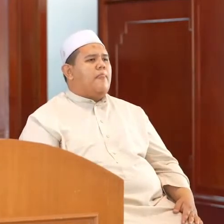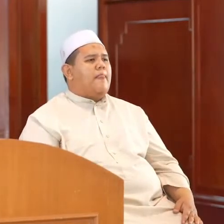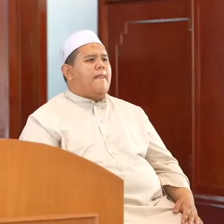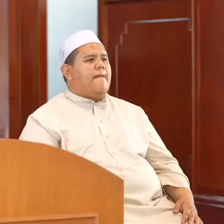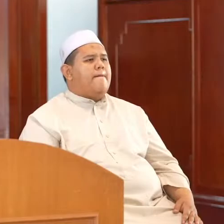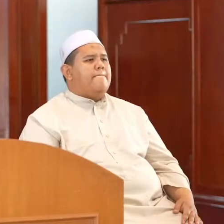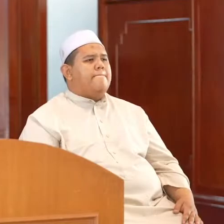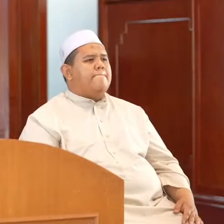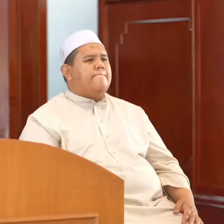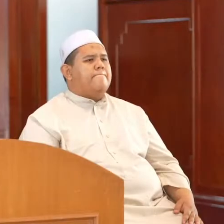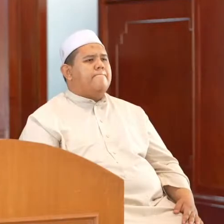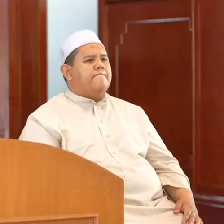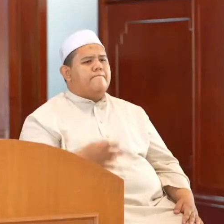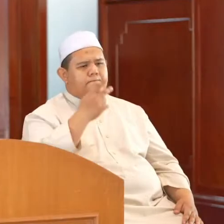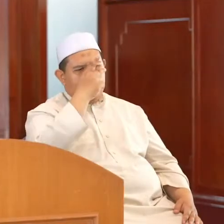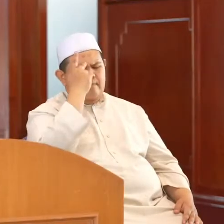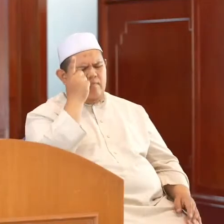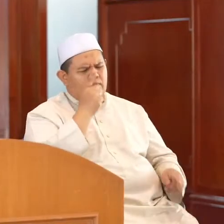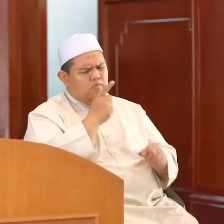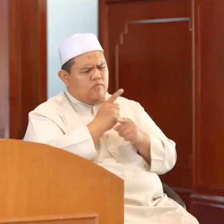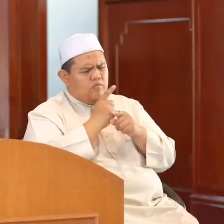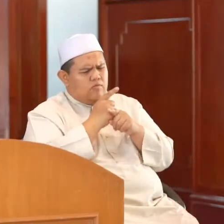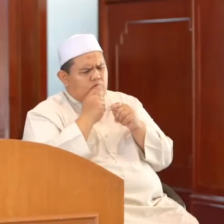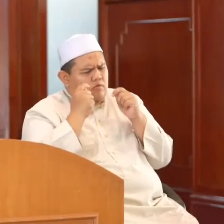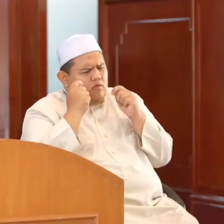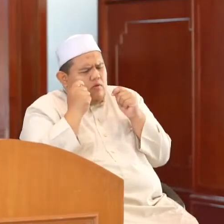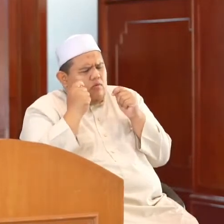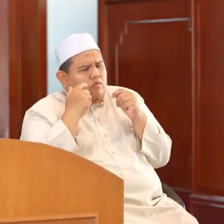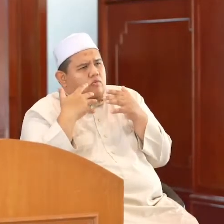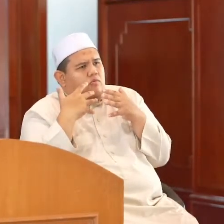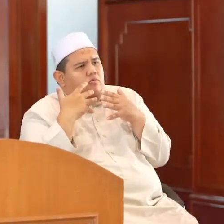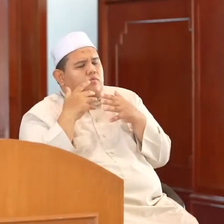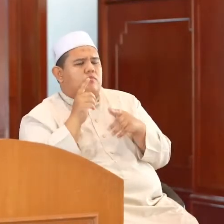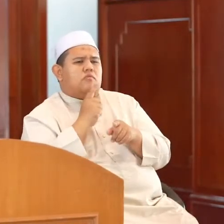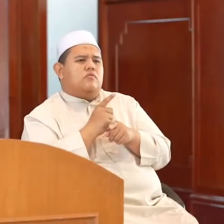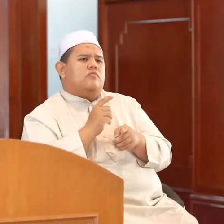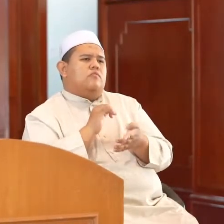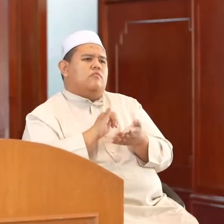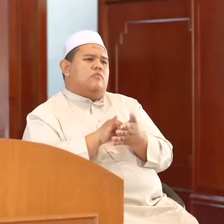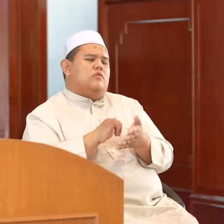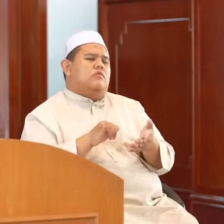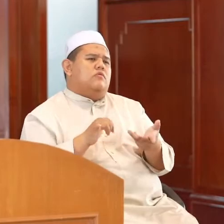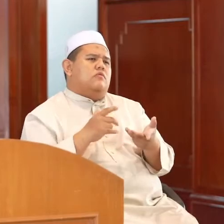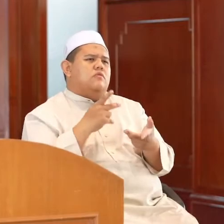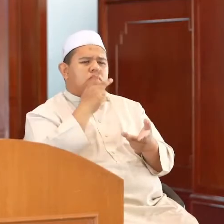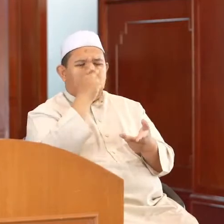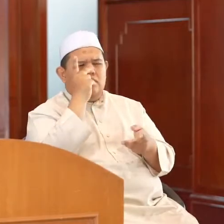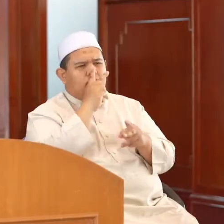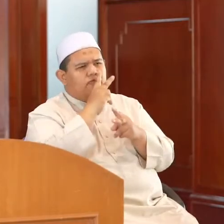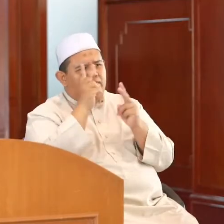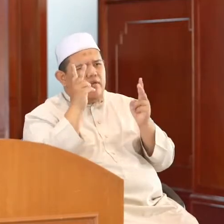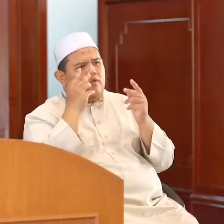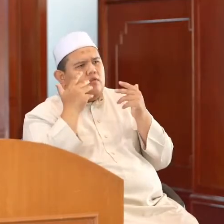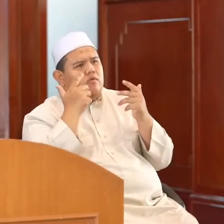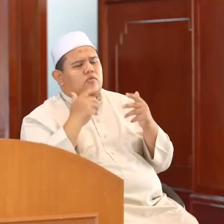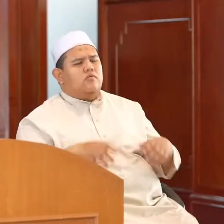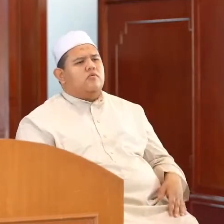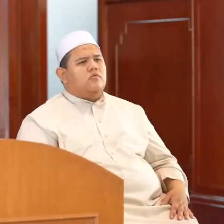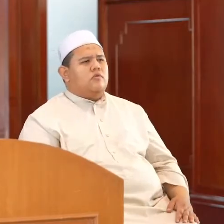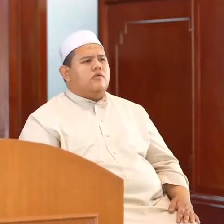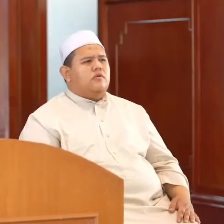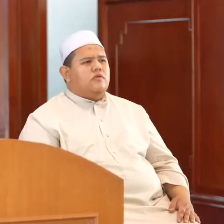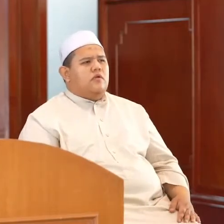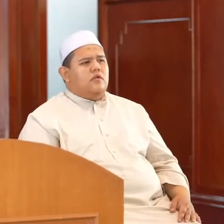Kerana takut sangat tuan-tuan. Kerana takut sangat.